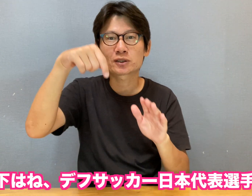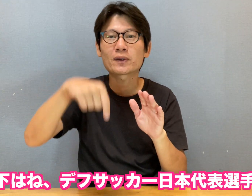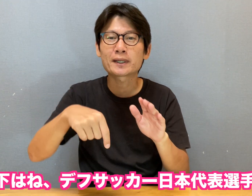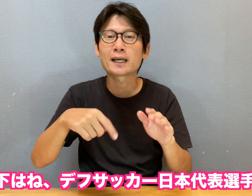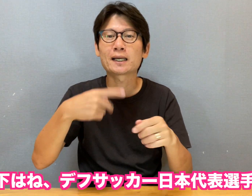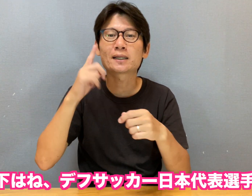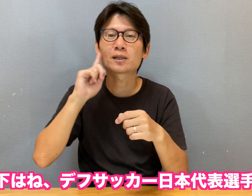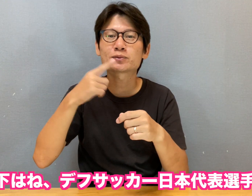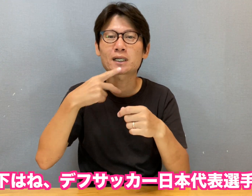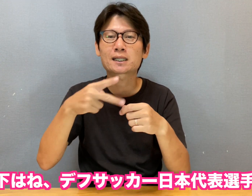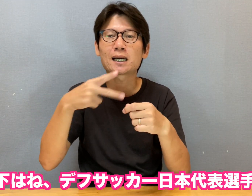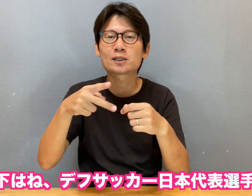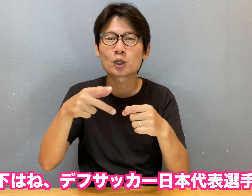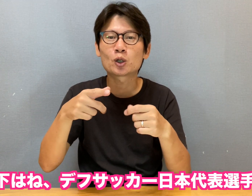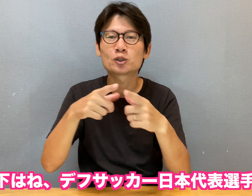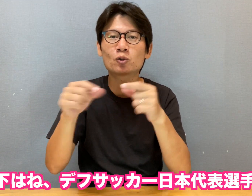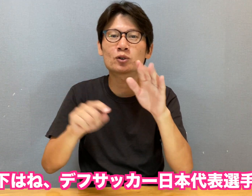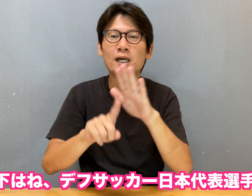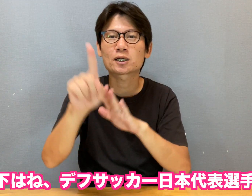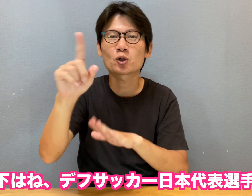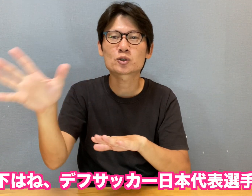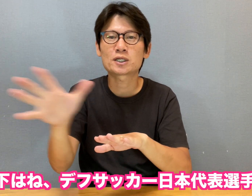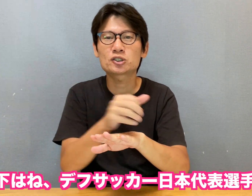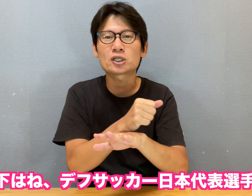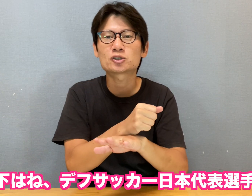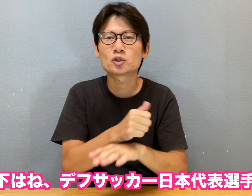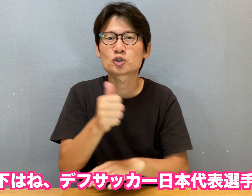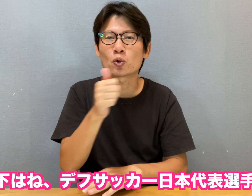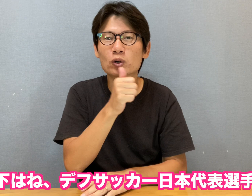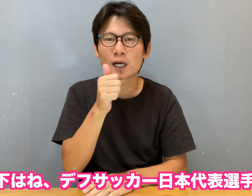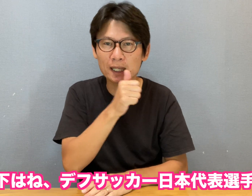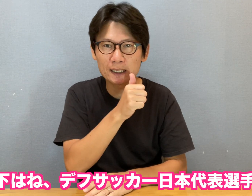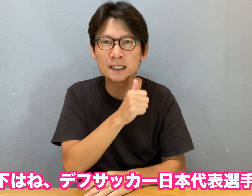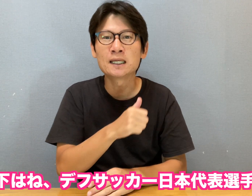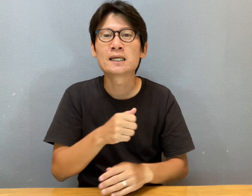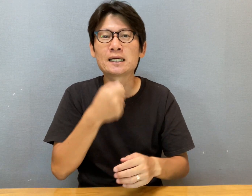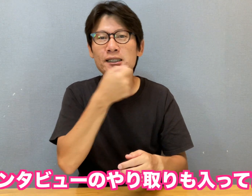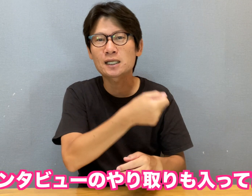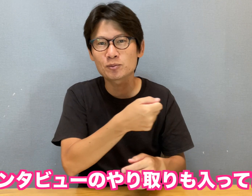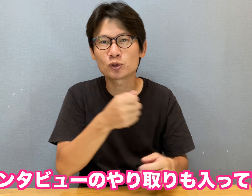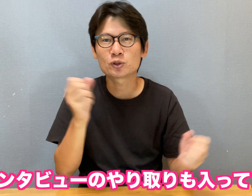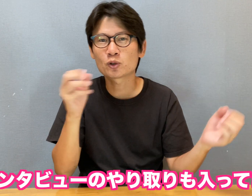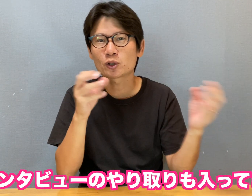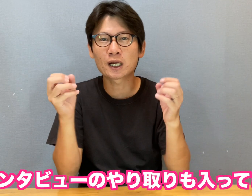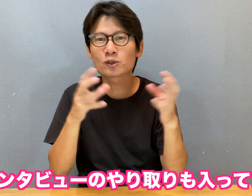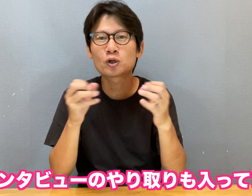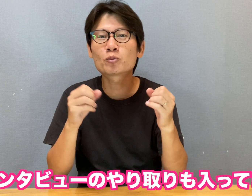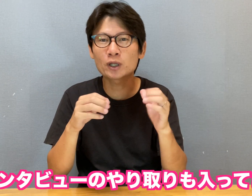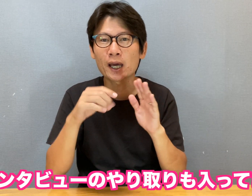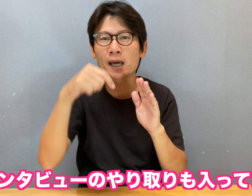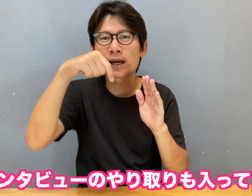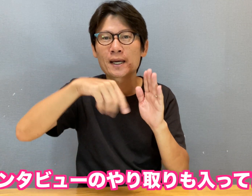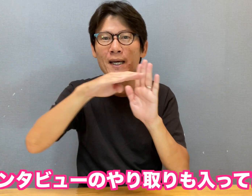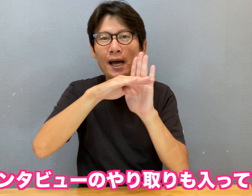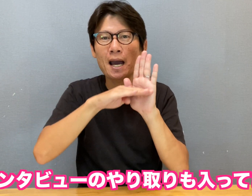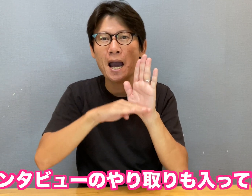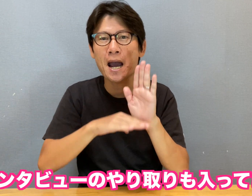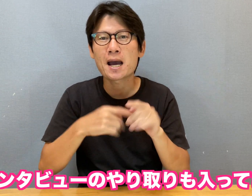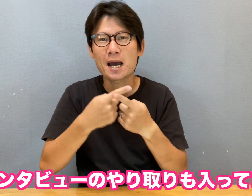はね、デプサッカーの日本代表選手たちの紹介、インタビュー、いろいろやり取りもね、入って